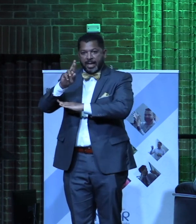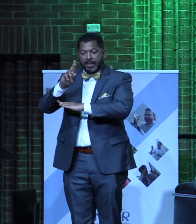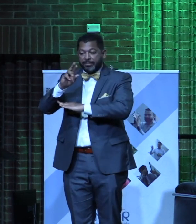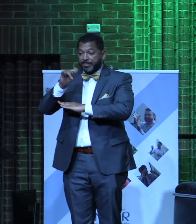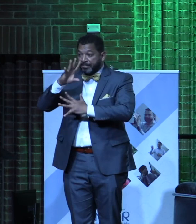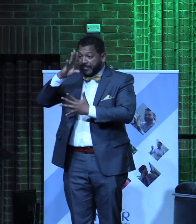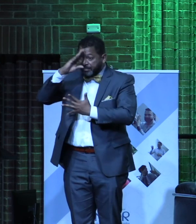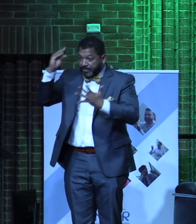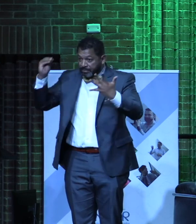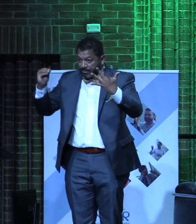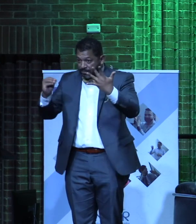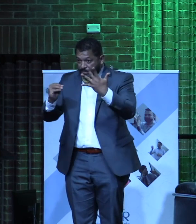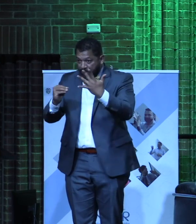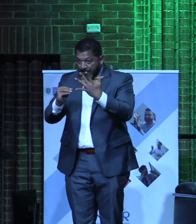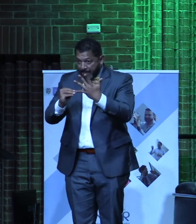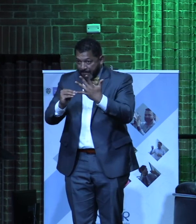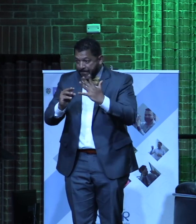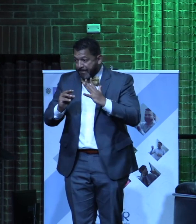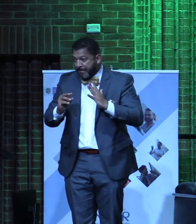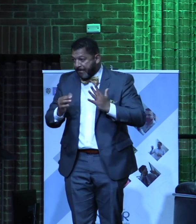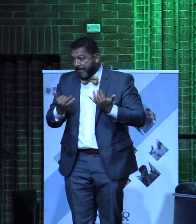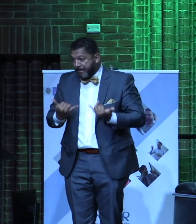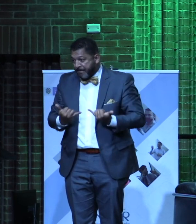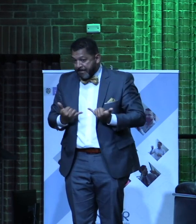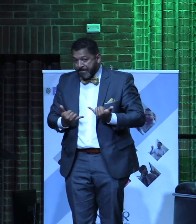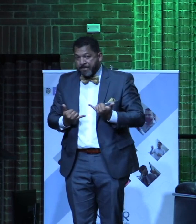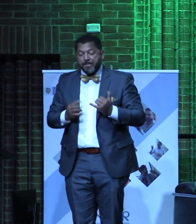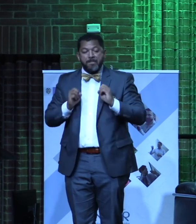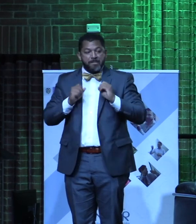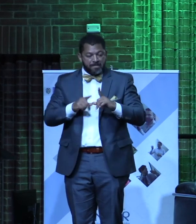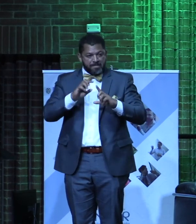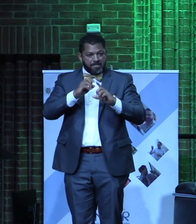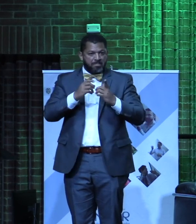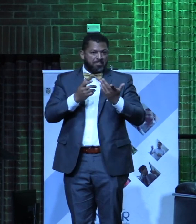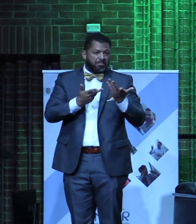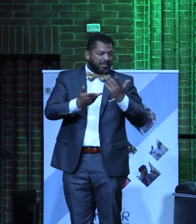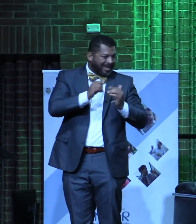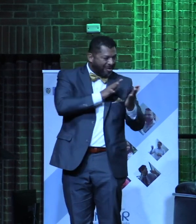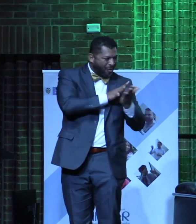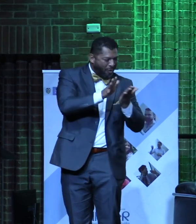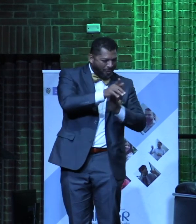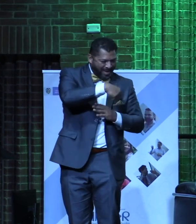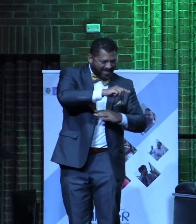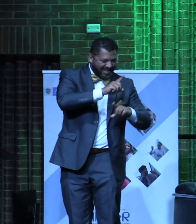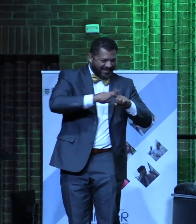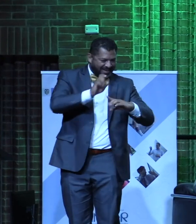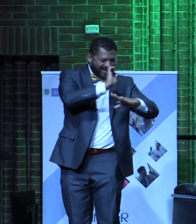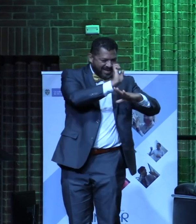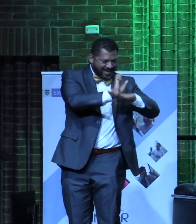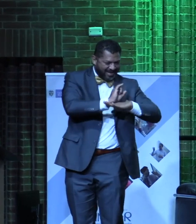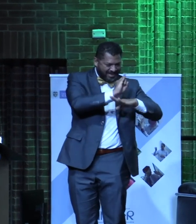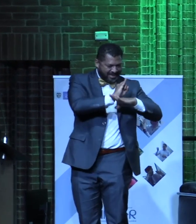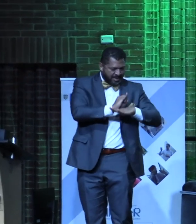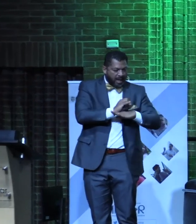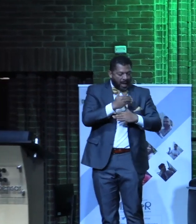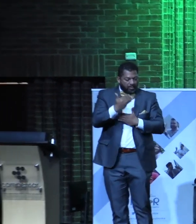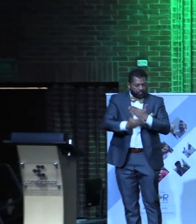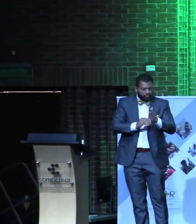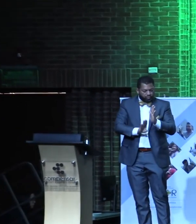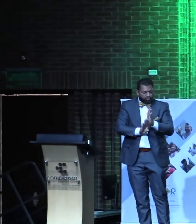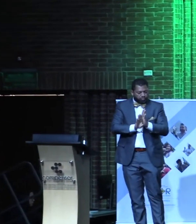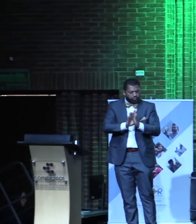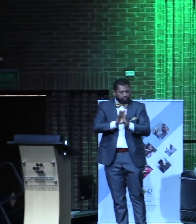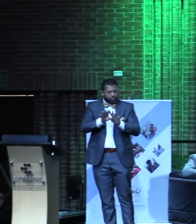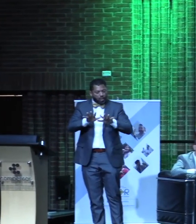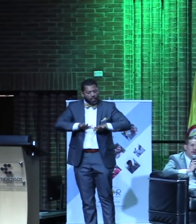Concluyendo ya, pues hemos hecho este devenir institucional para mostrar un poco cómo tenemos estos avances en ajustes razonables que permiten